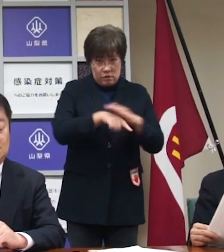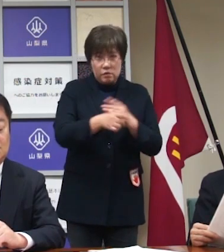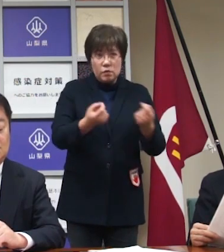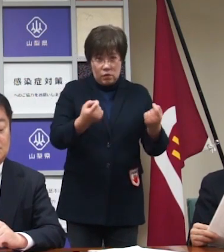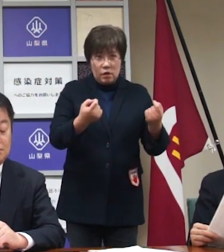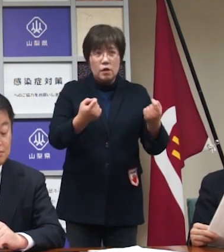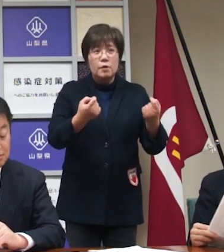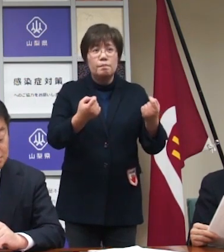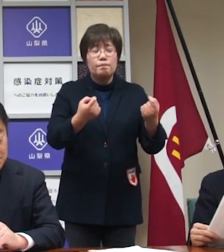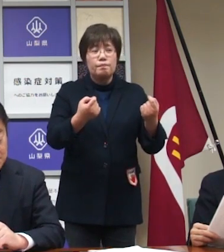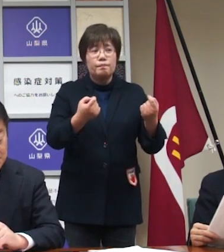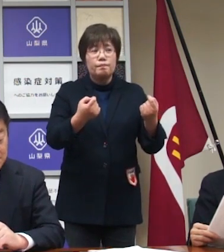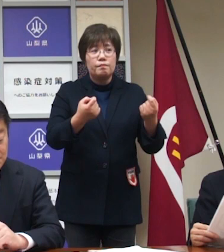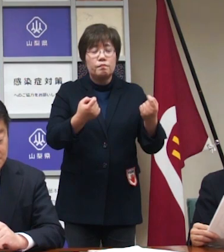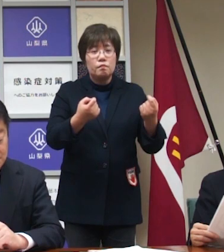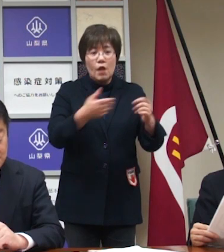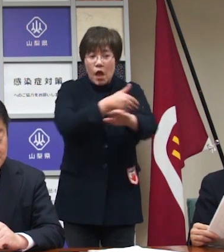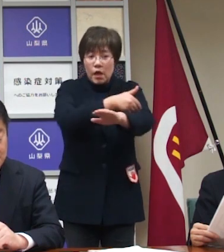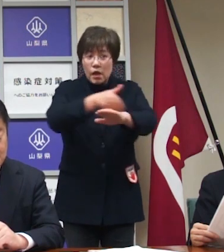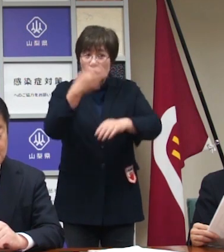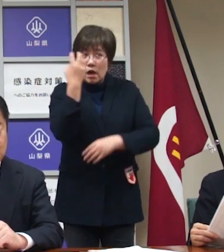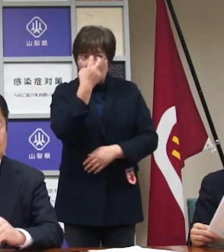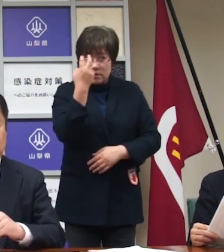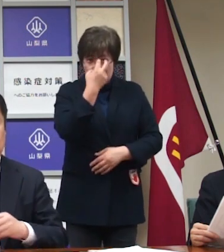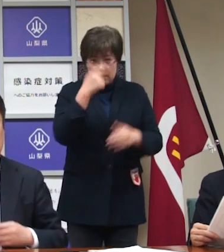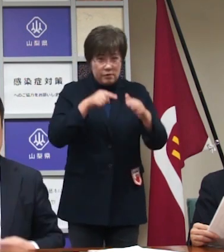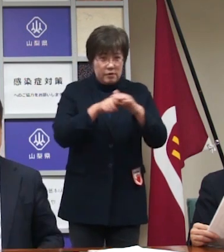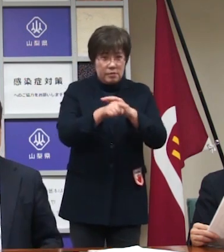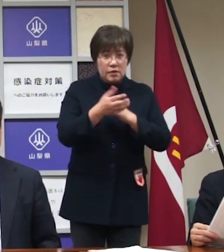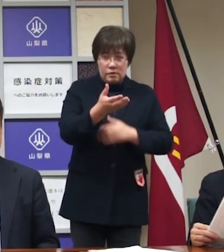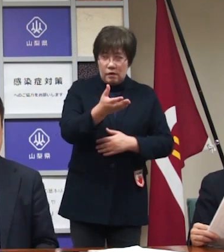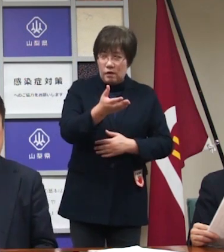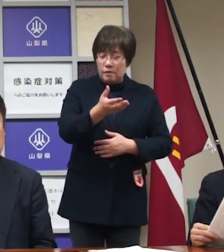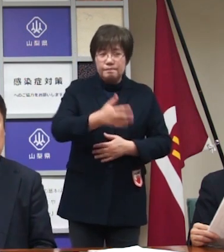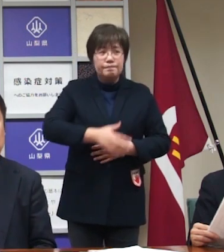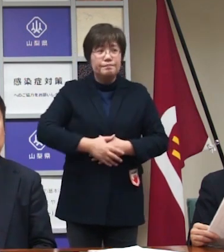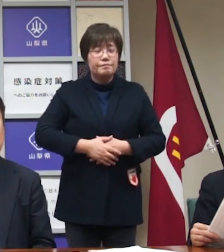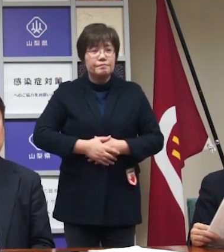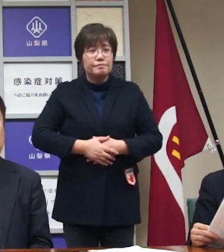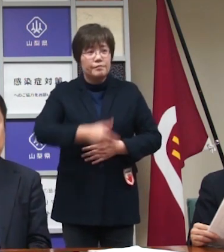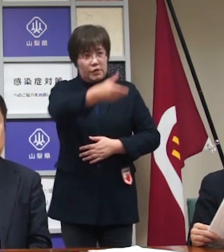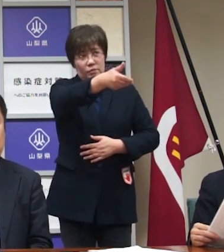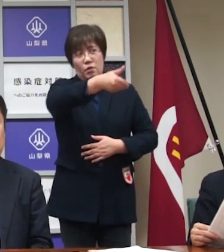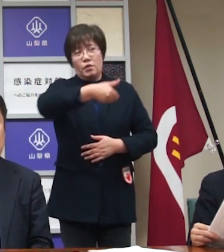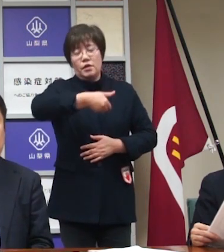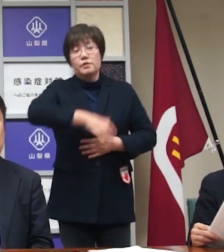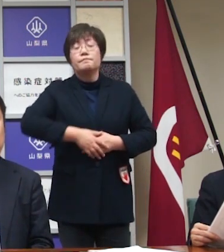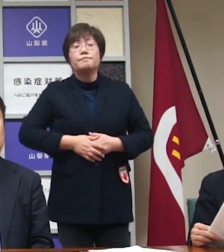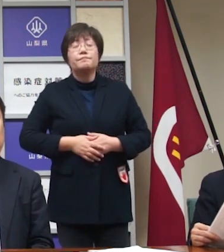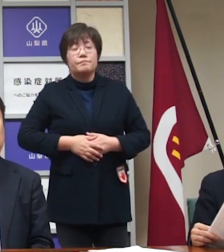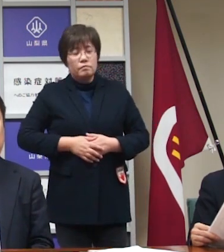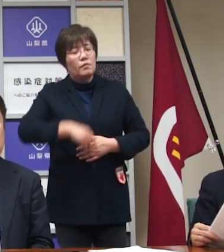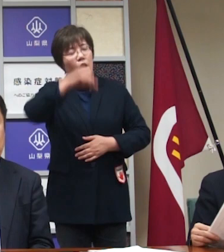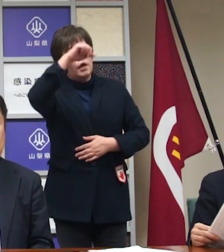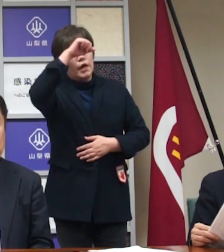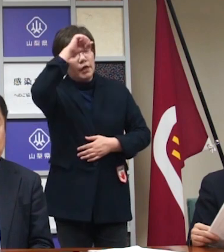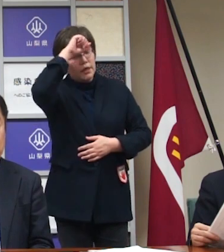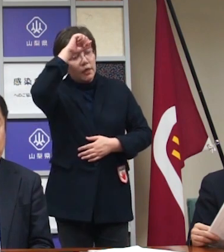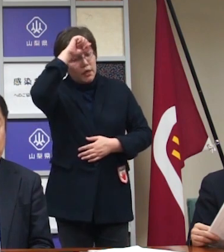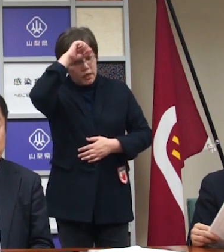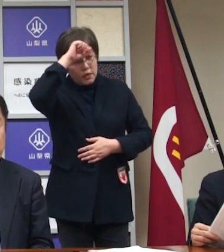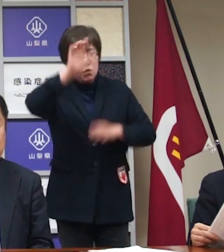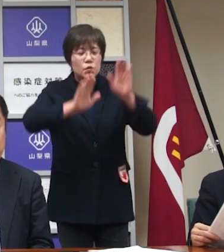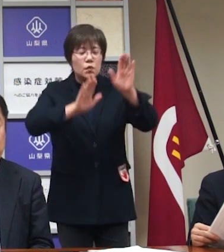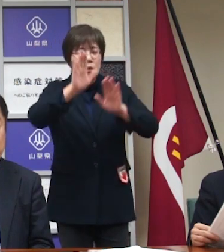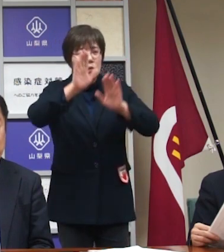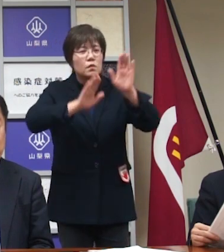は経過観察をしたそうじゃない ですか。風邪症状で受診をして